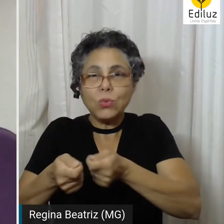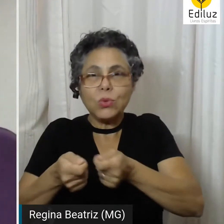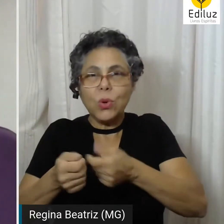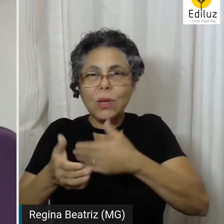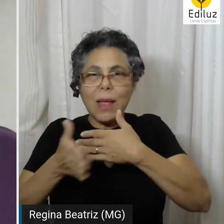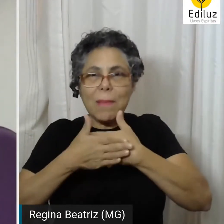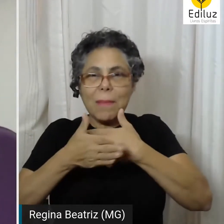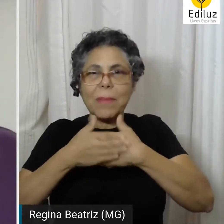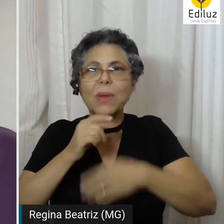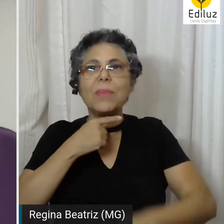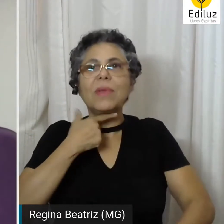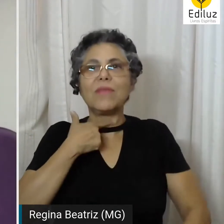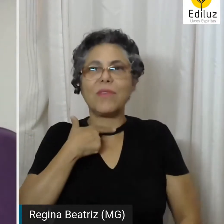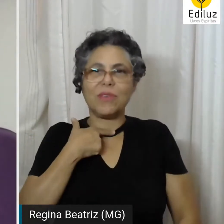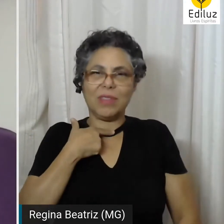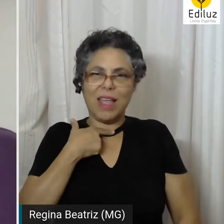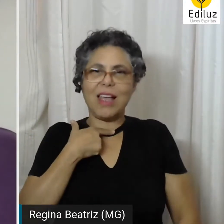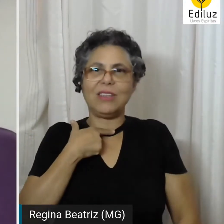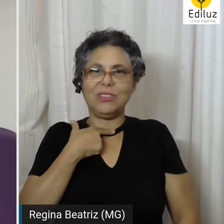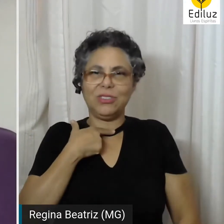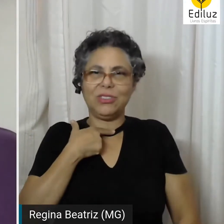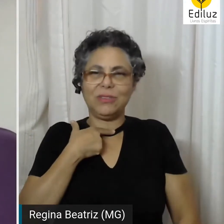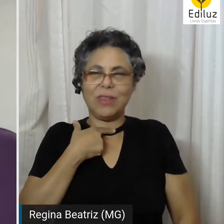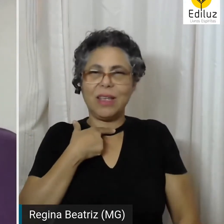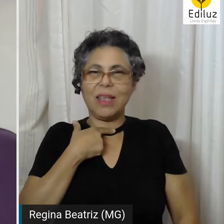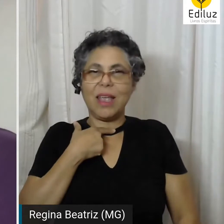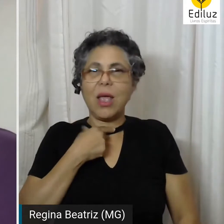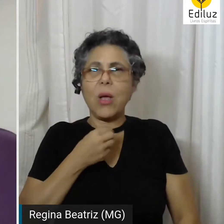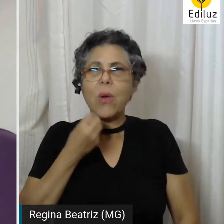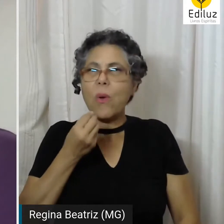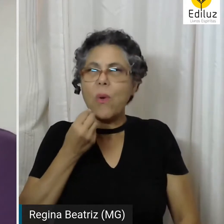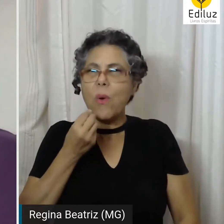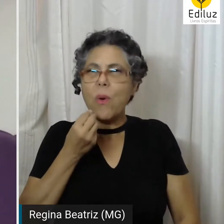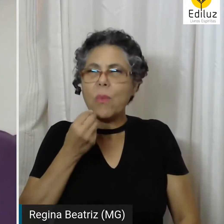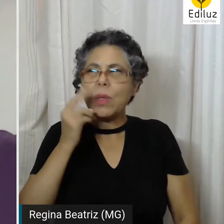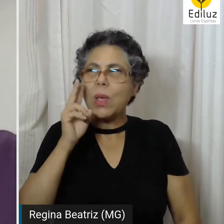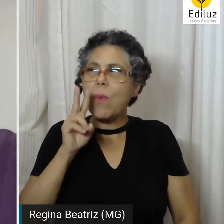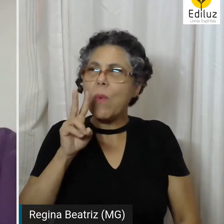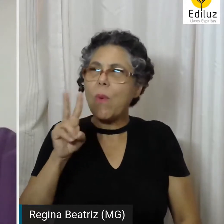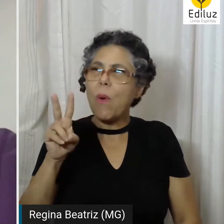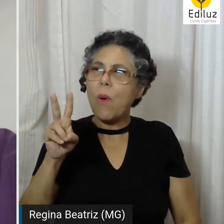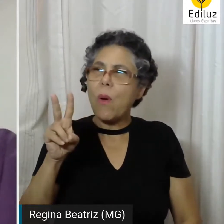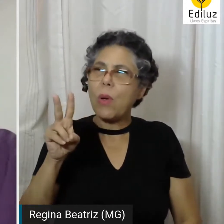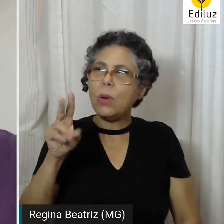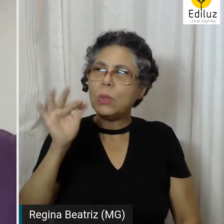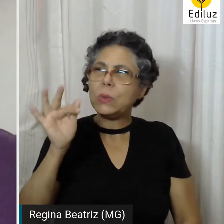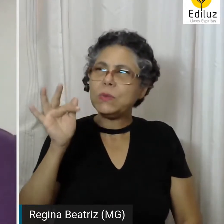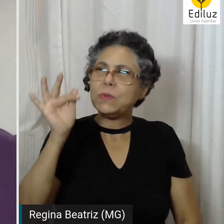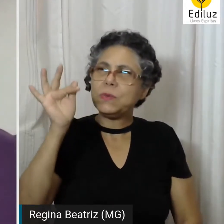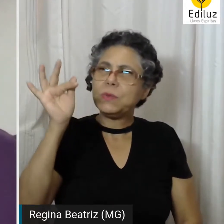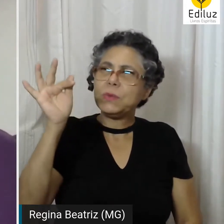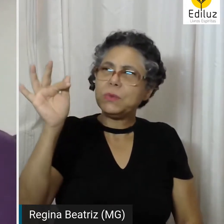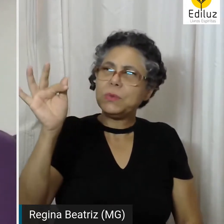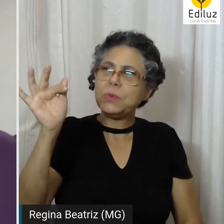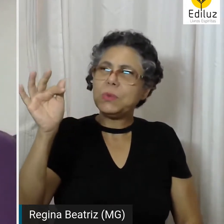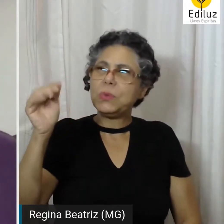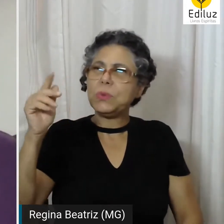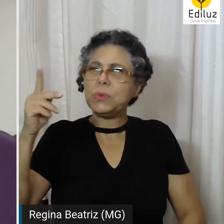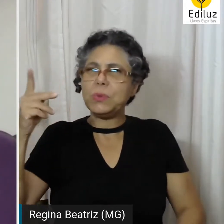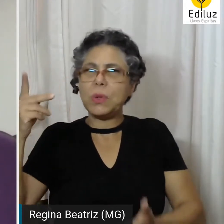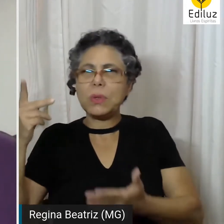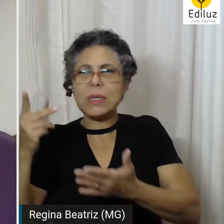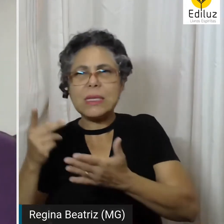vontades. São as perspectivas sobre as quais eu olho para os acontecimentos, para as